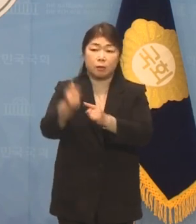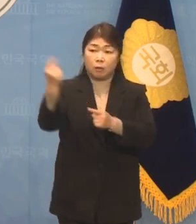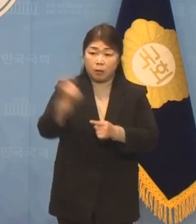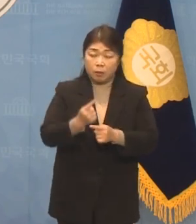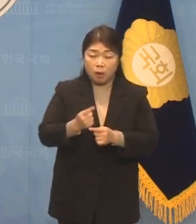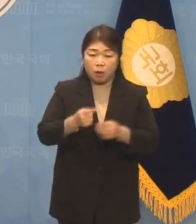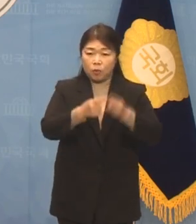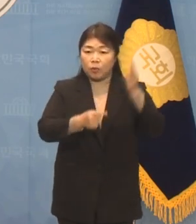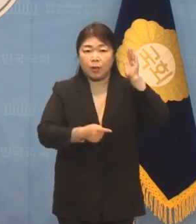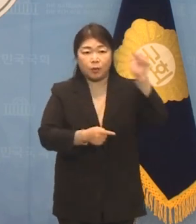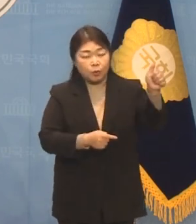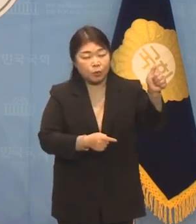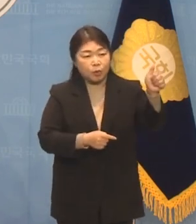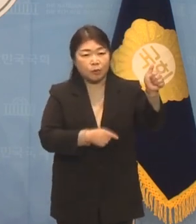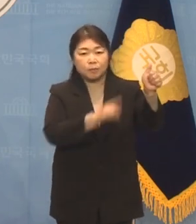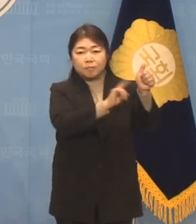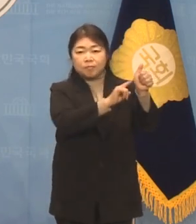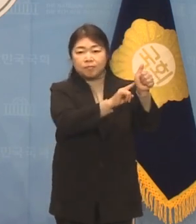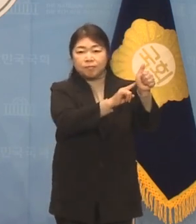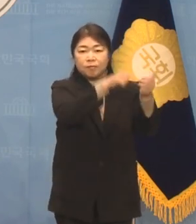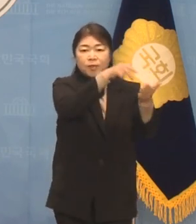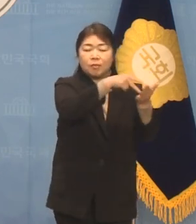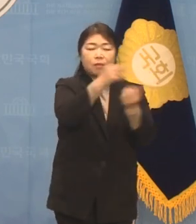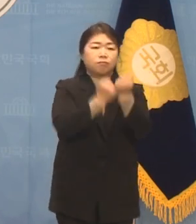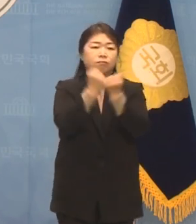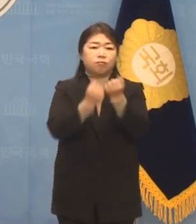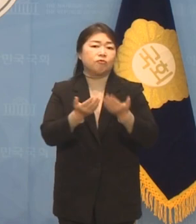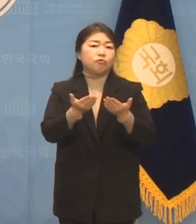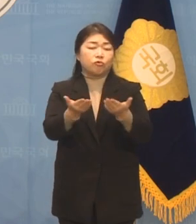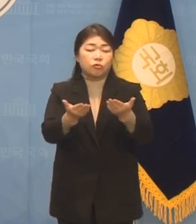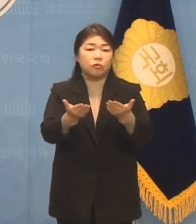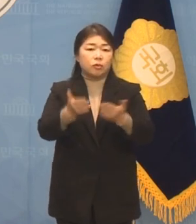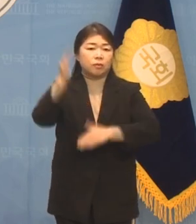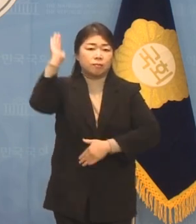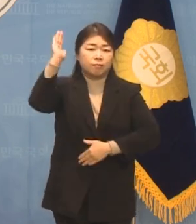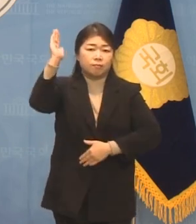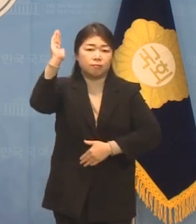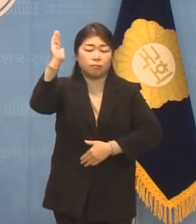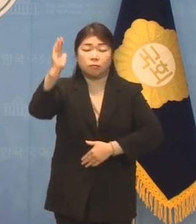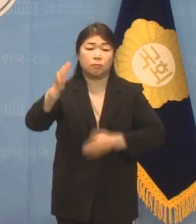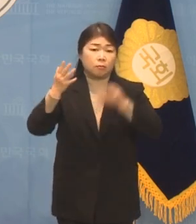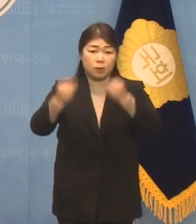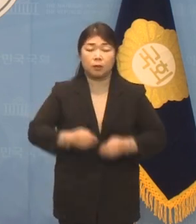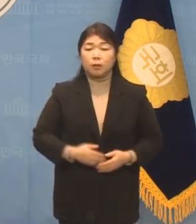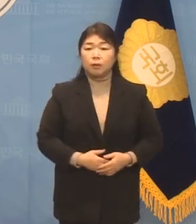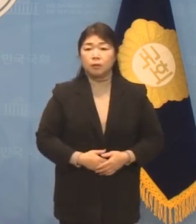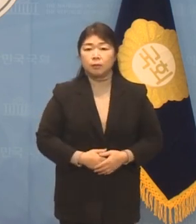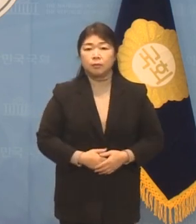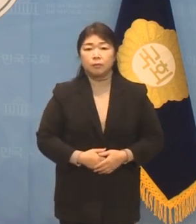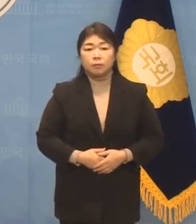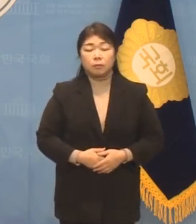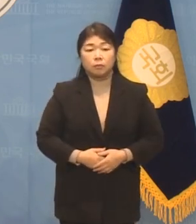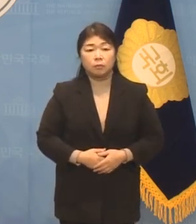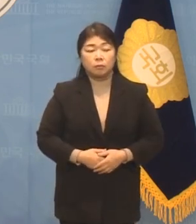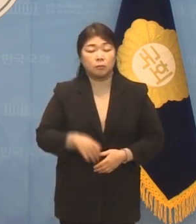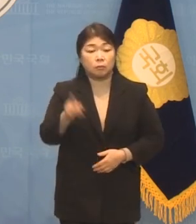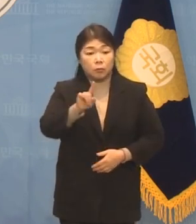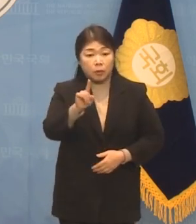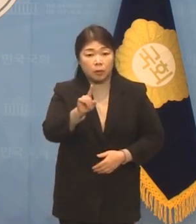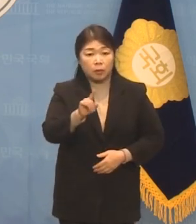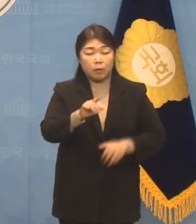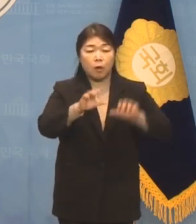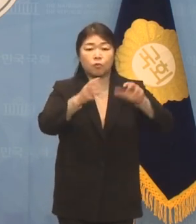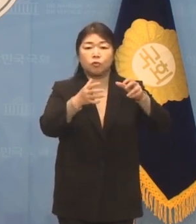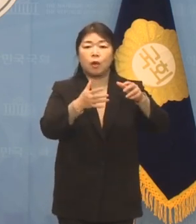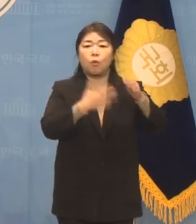대통령의 의중을 해설해주는 그야말로 윤심동체 말들로 가득합니다. 도대체 이것이 어떤